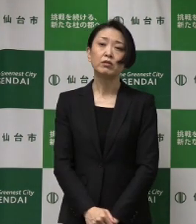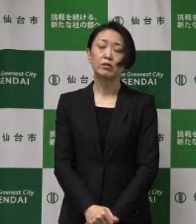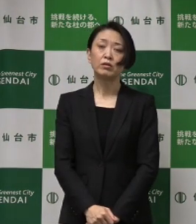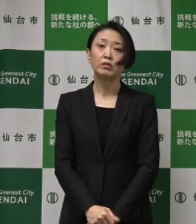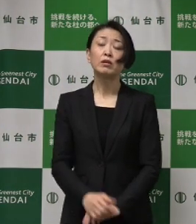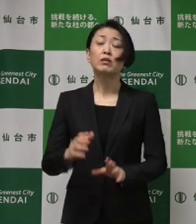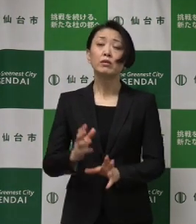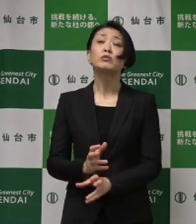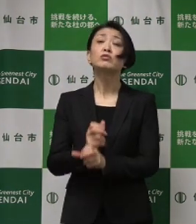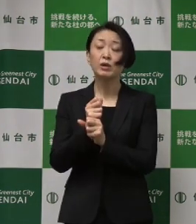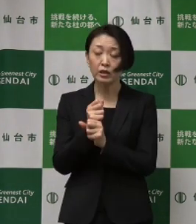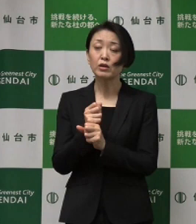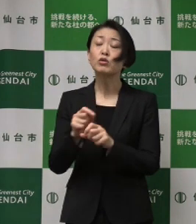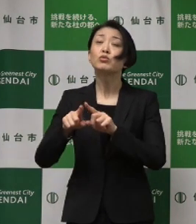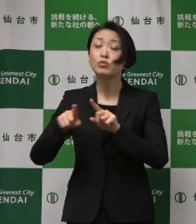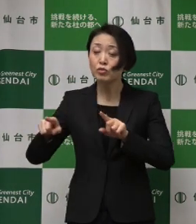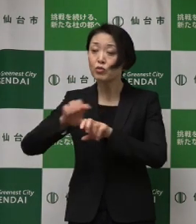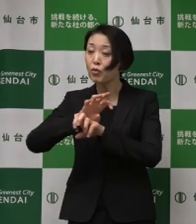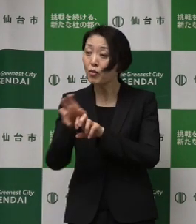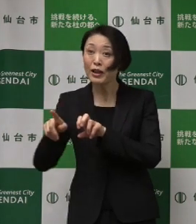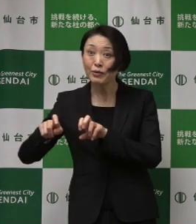今までの通常株から、